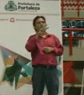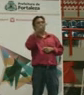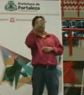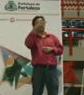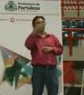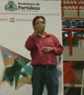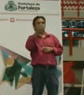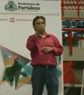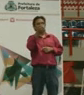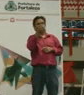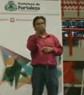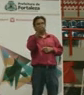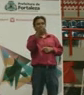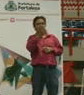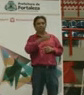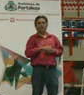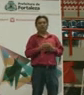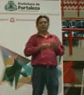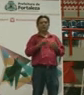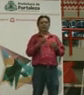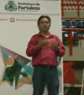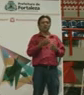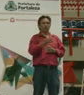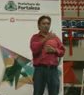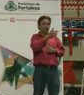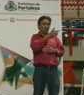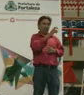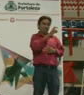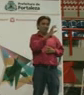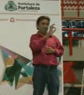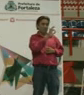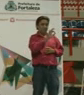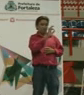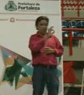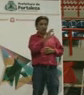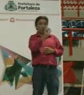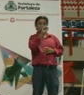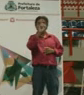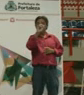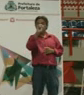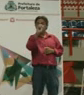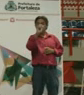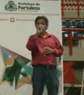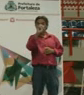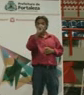então 16, tá bom? Como é que eu faço 25% de 80?